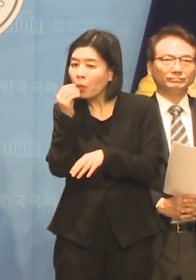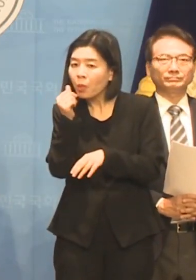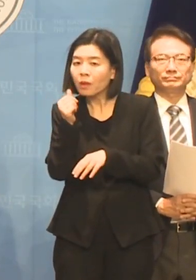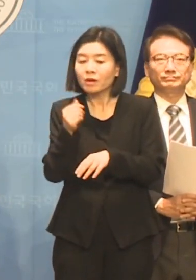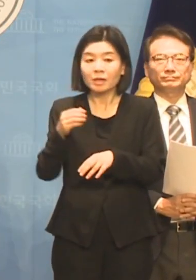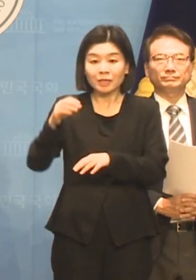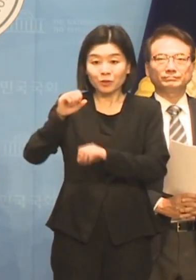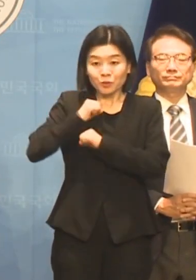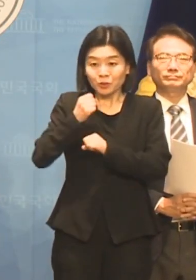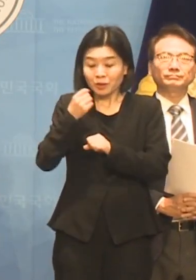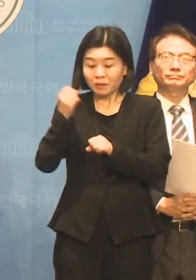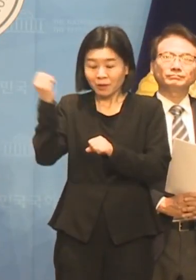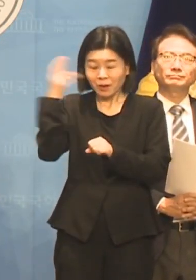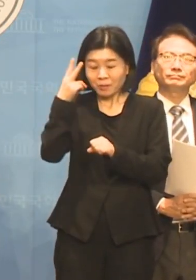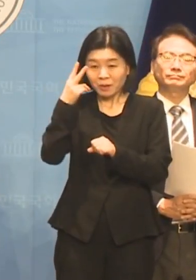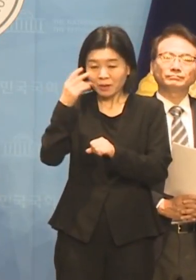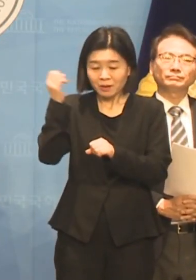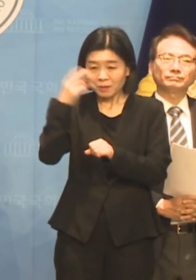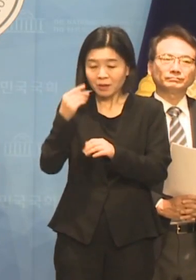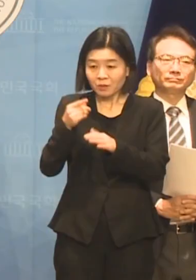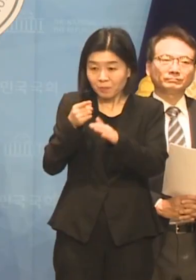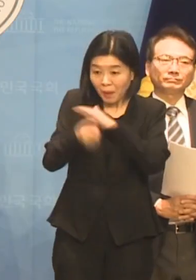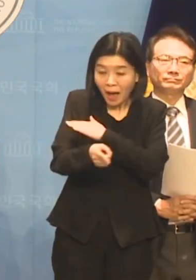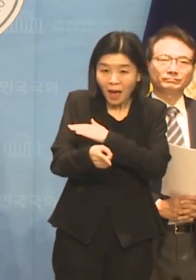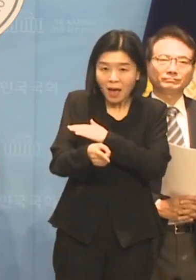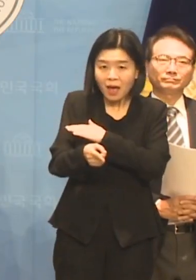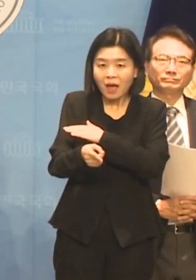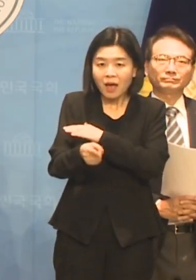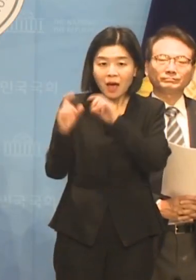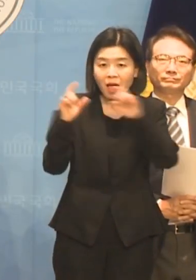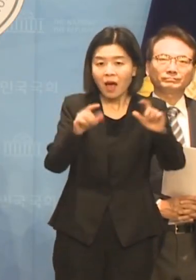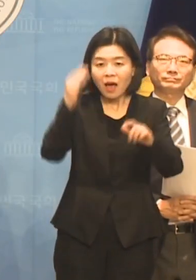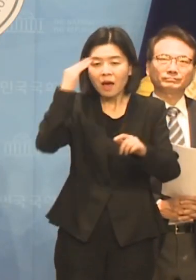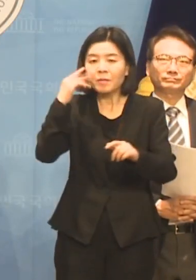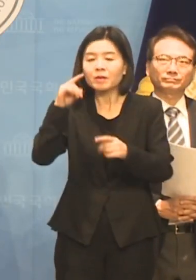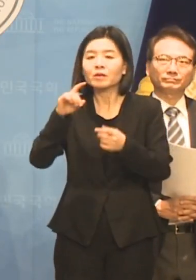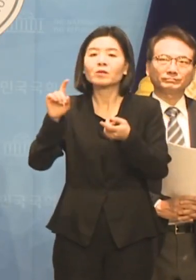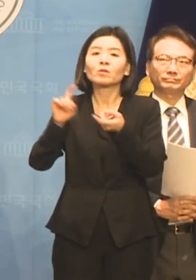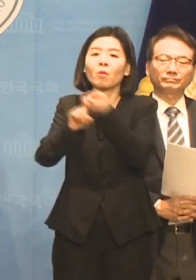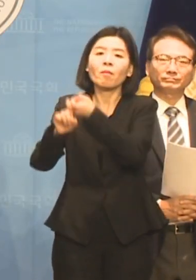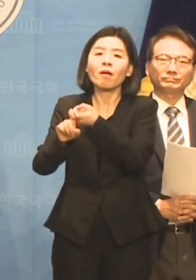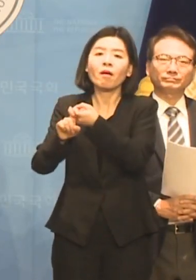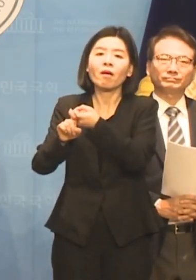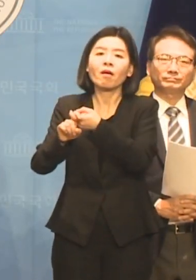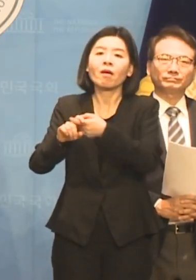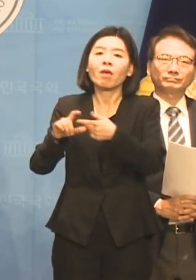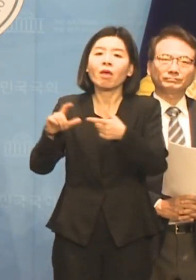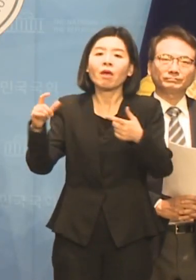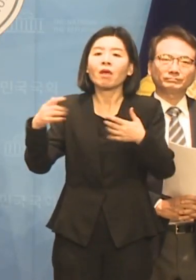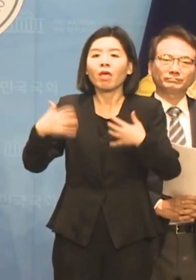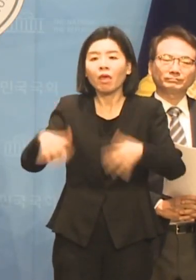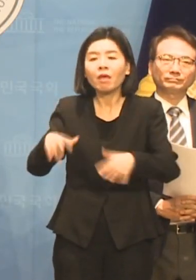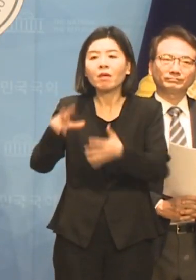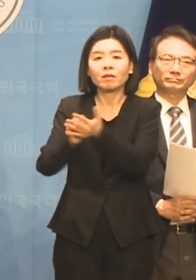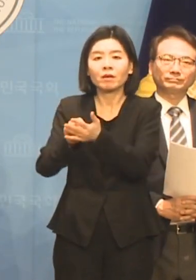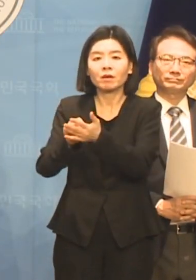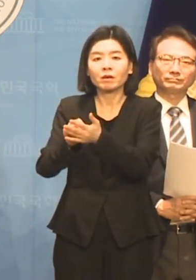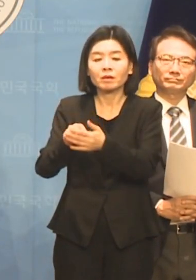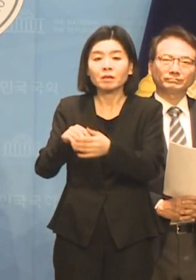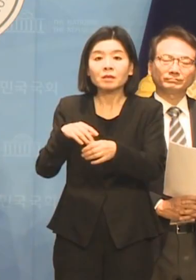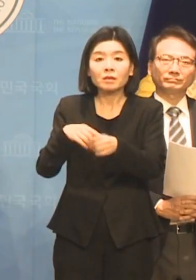비상계엄을 선포하여 한미 동맹의 근간마저 흔들었습니다. 결국 이 모든 흐름이